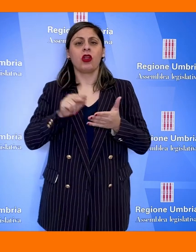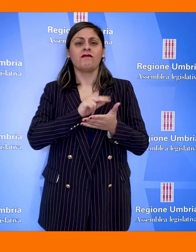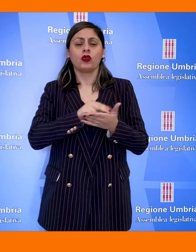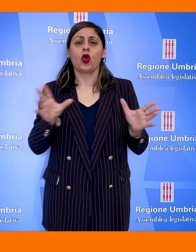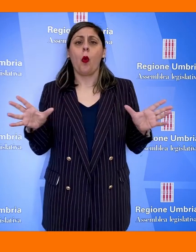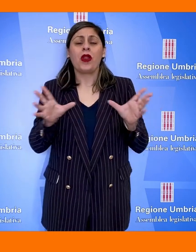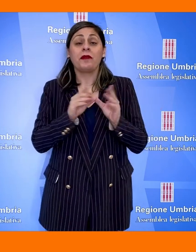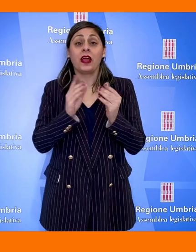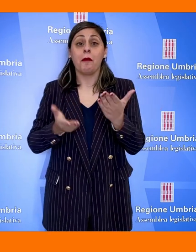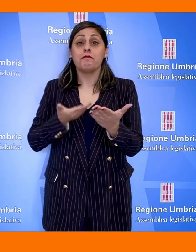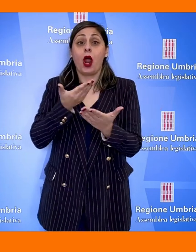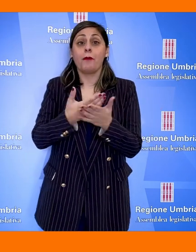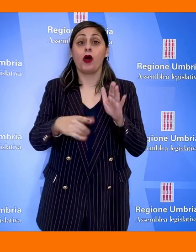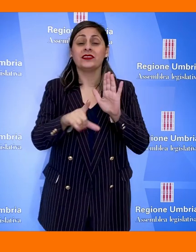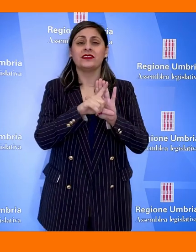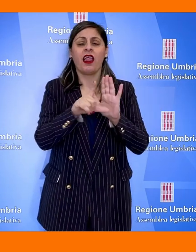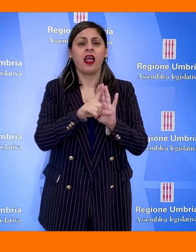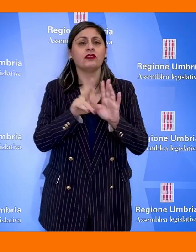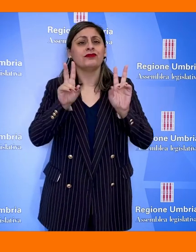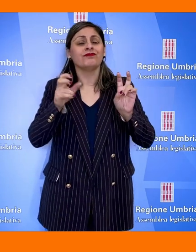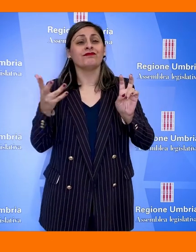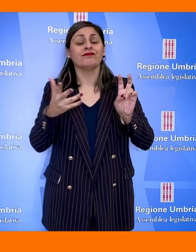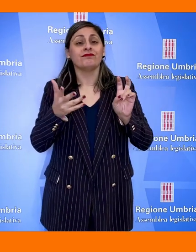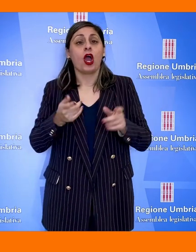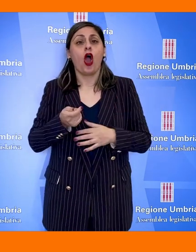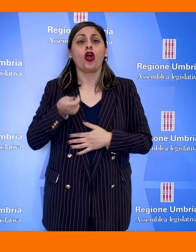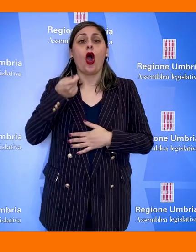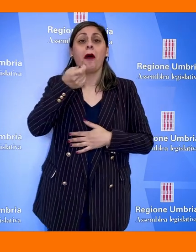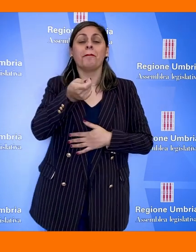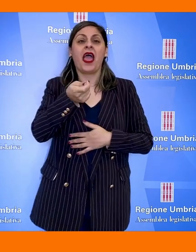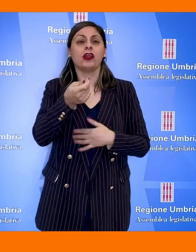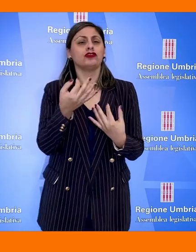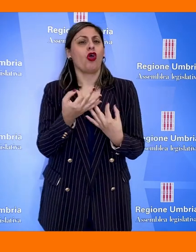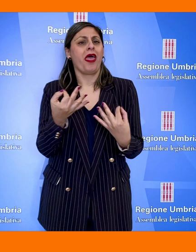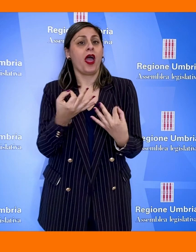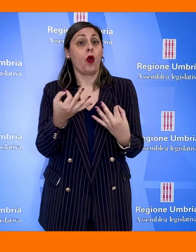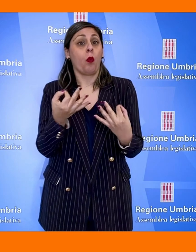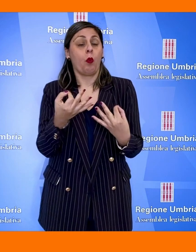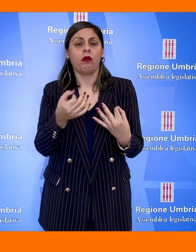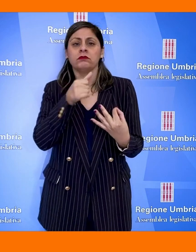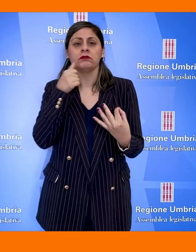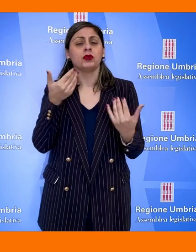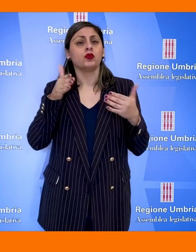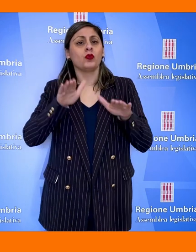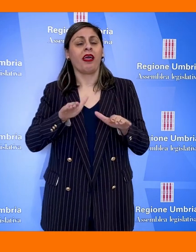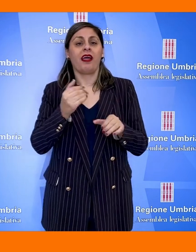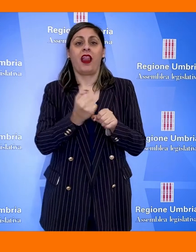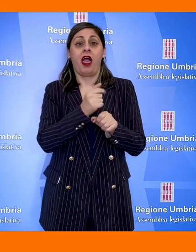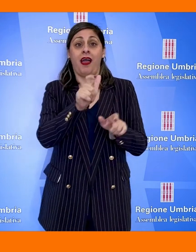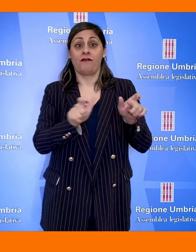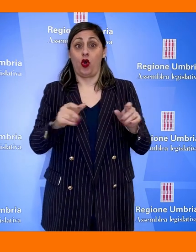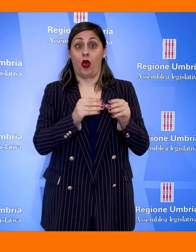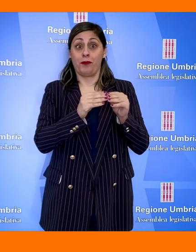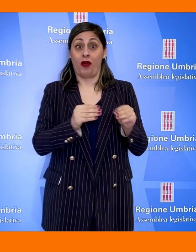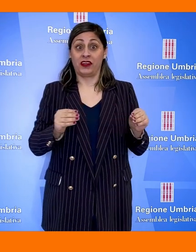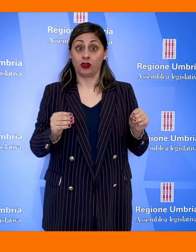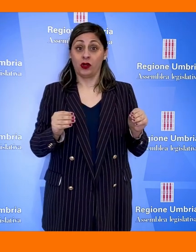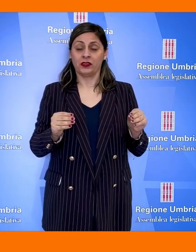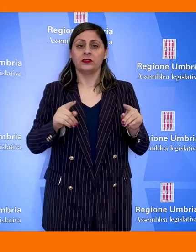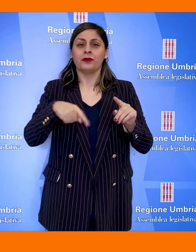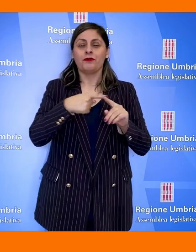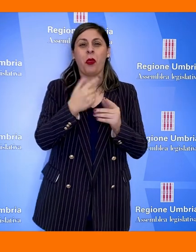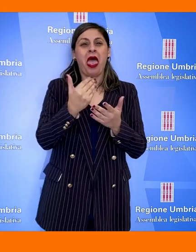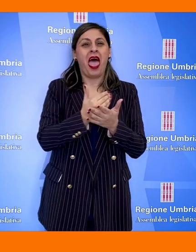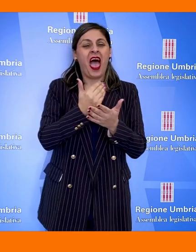Palazzo Cesaroni alla proposta di legge in materia di equo compenso per tutelare il lavoro dei professionisti